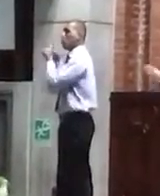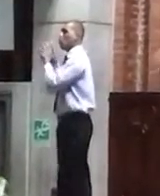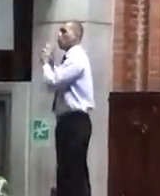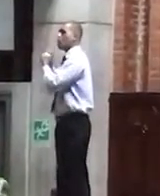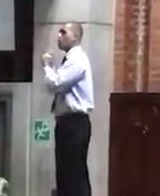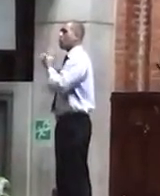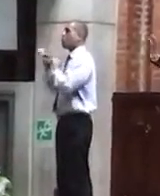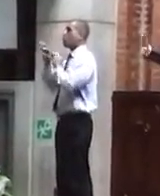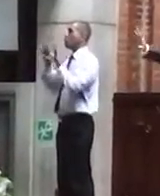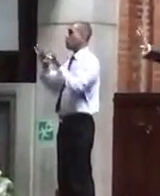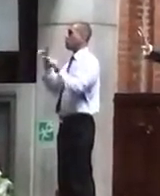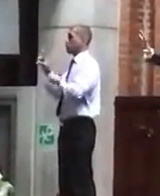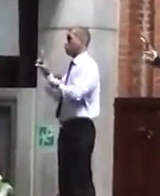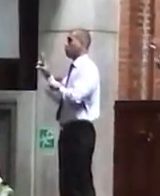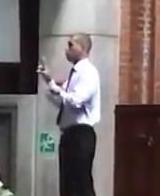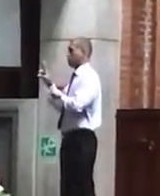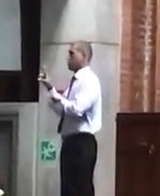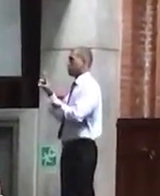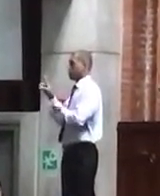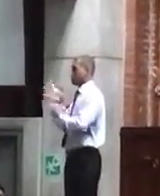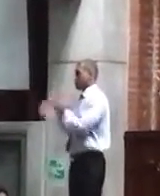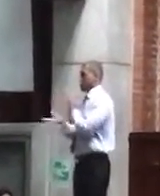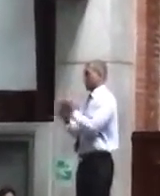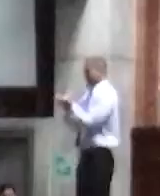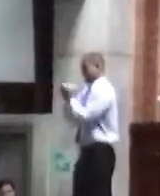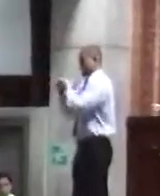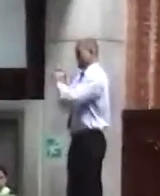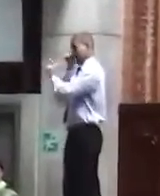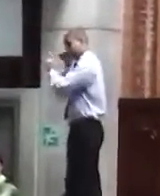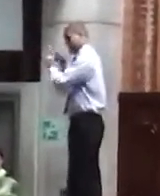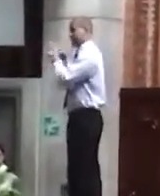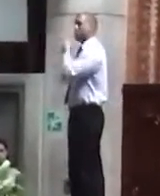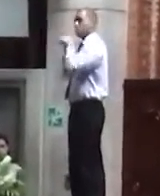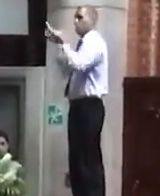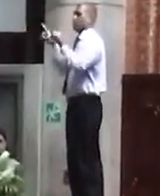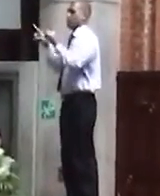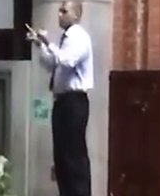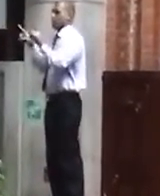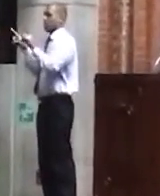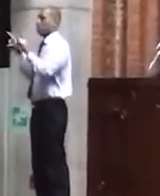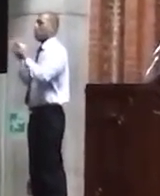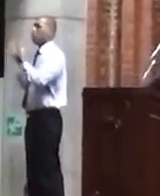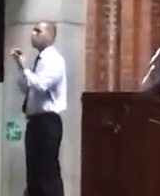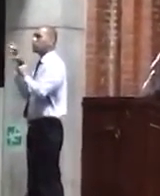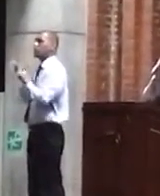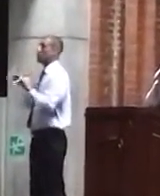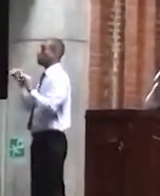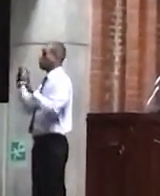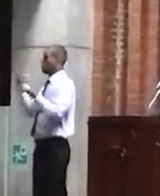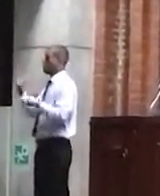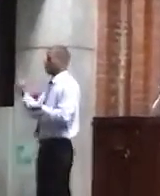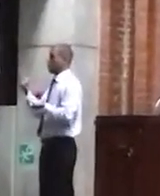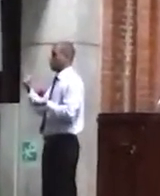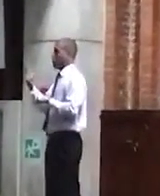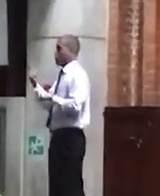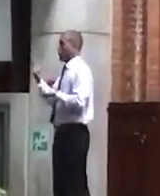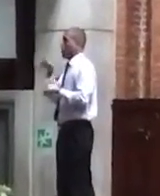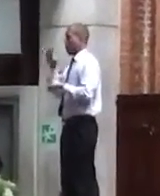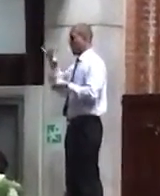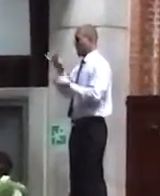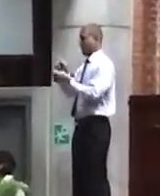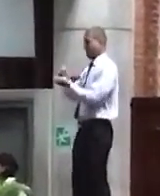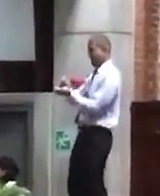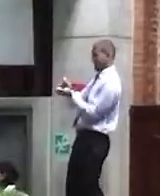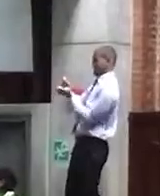Trayectorias hacia la democracia, hacia regímenes democráticos, 91. Ahora, en esas